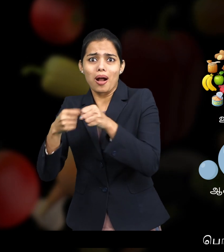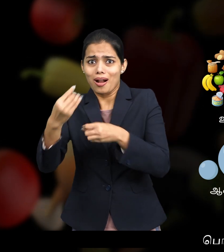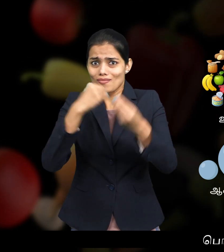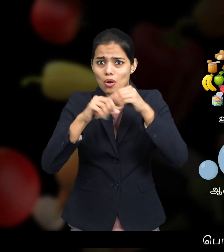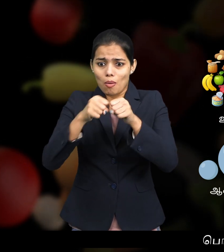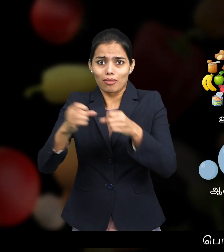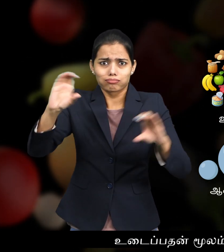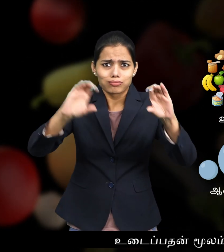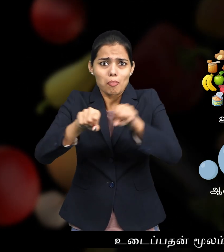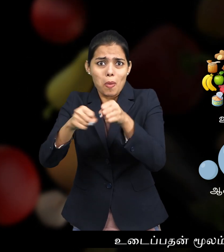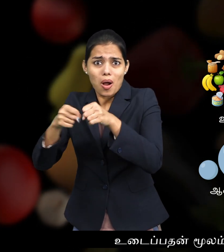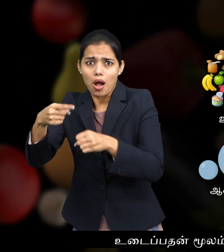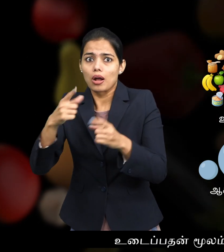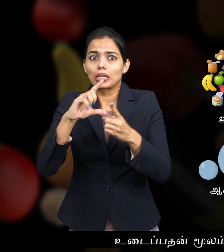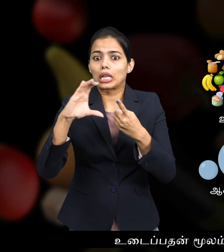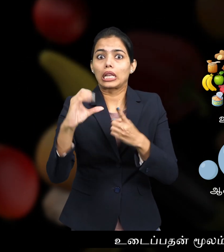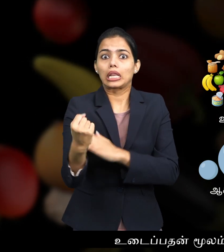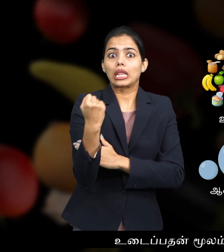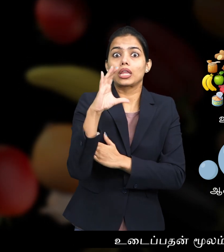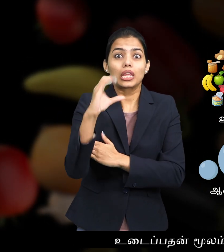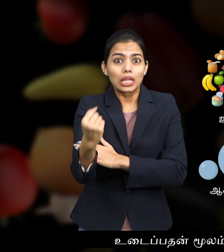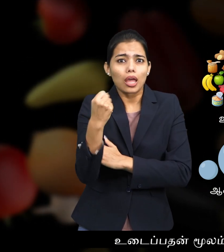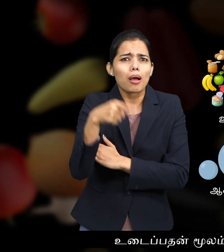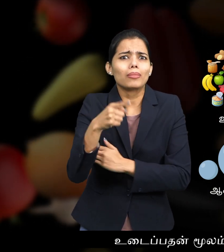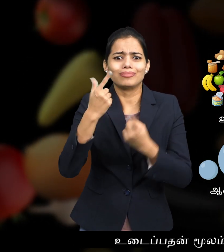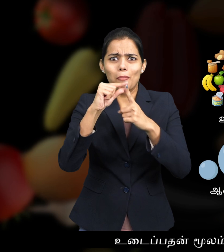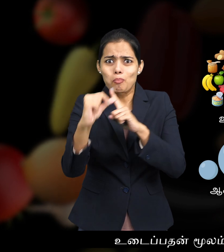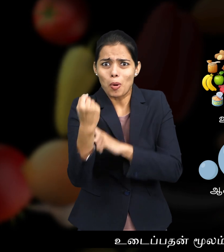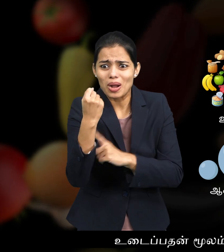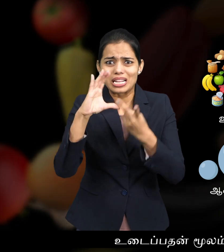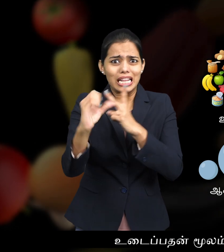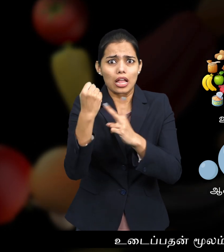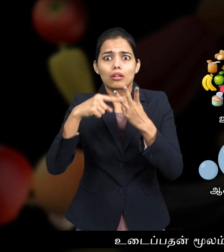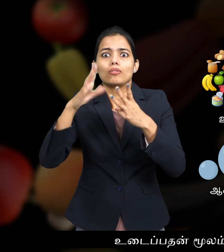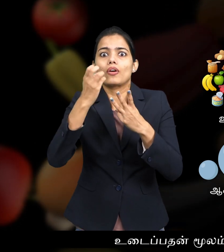போன்ற பொருட்களை உடைப்பதன் மூலம் ஆற்றல் பெறப்படுகிறது.